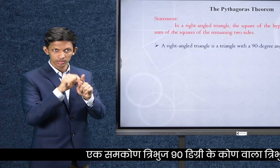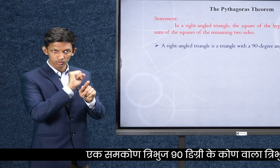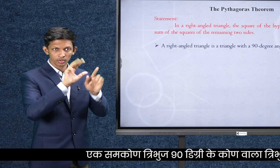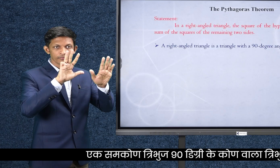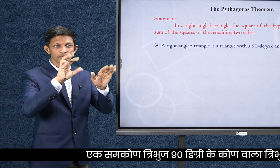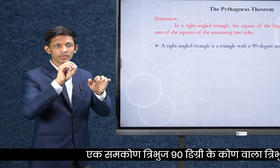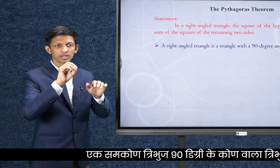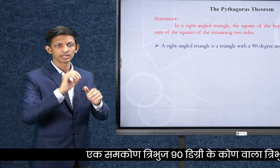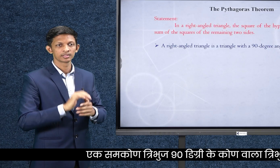कोण वाला त्रिभुज है।